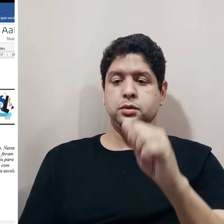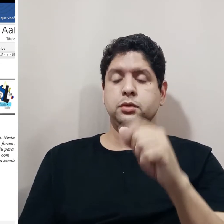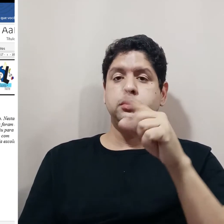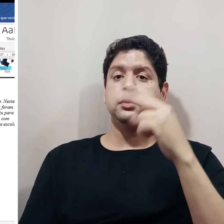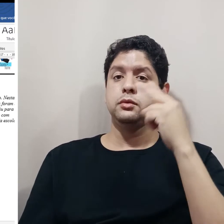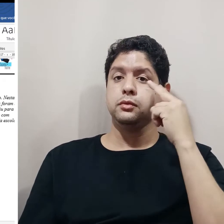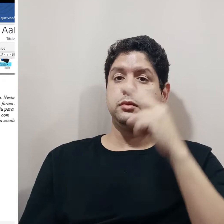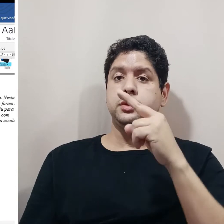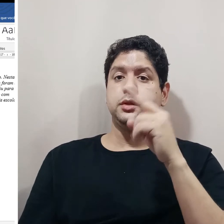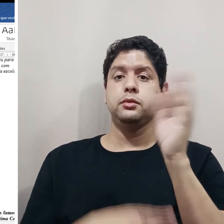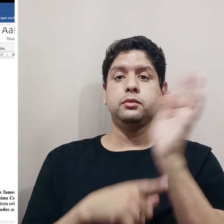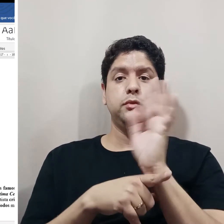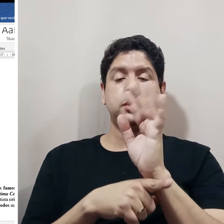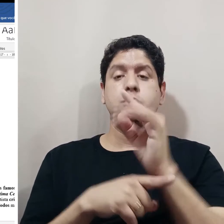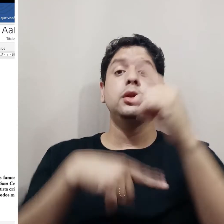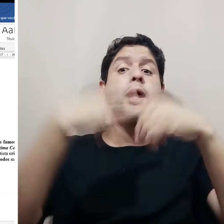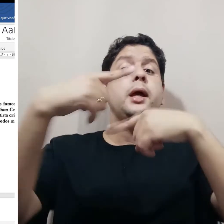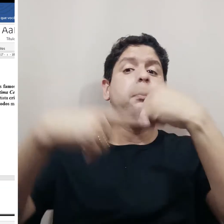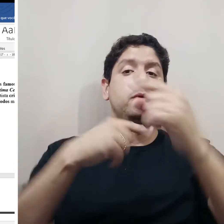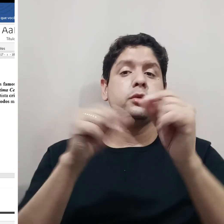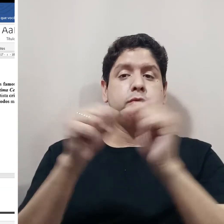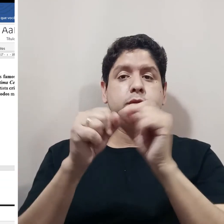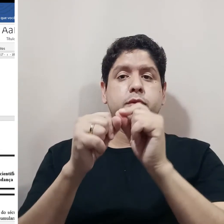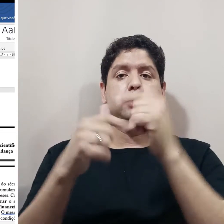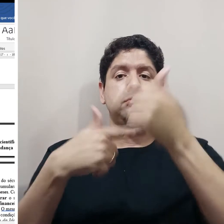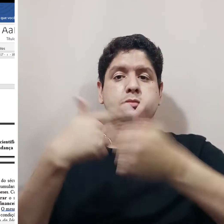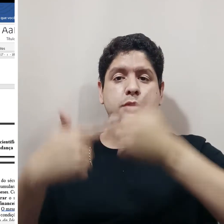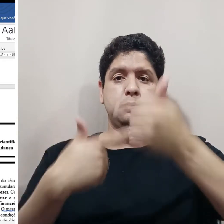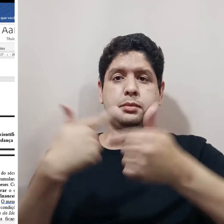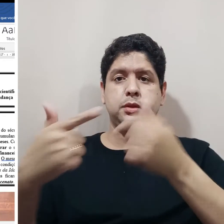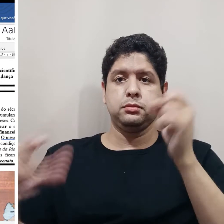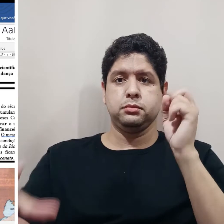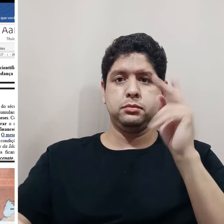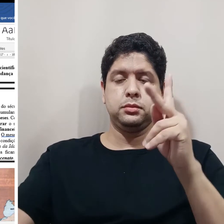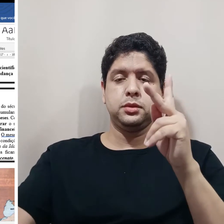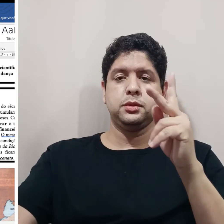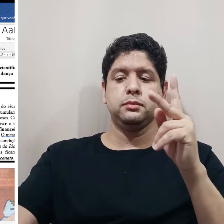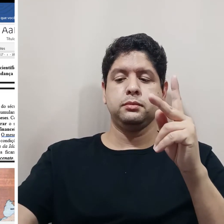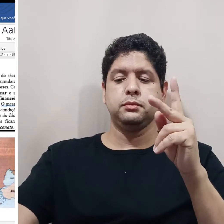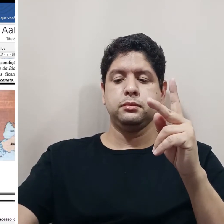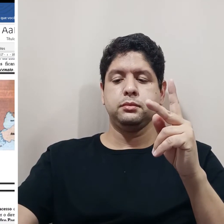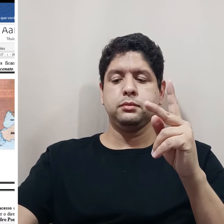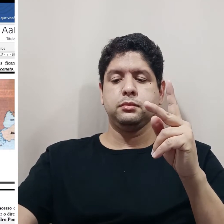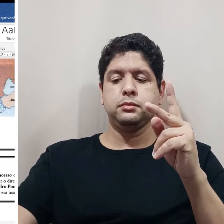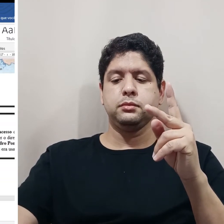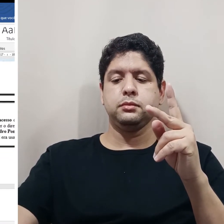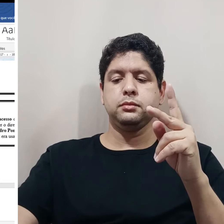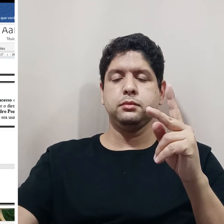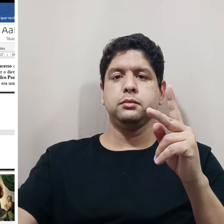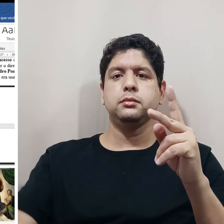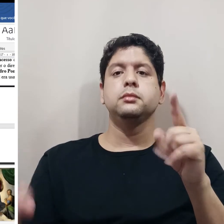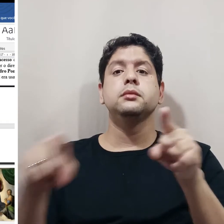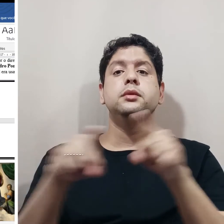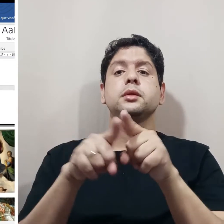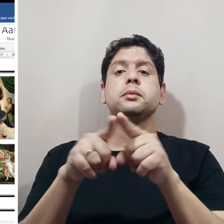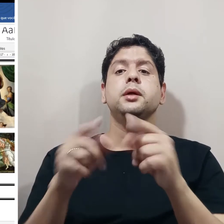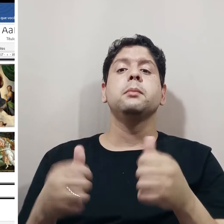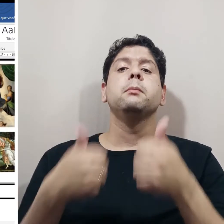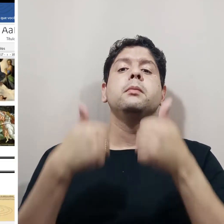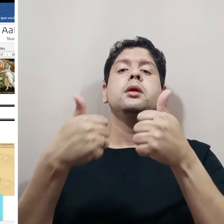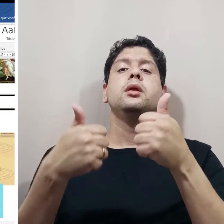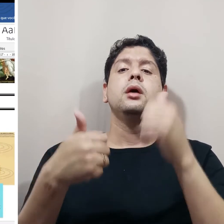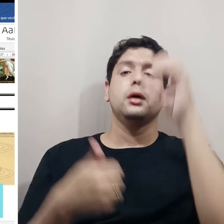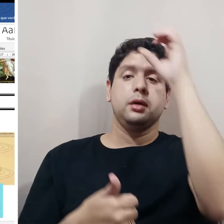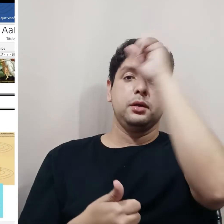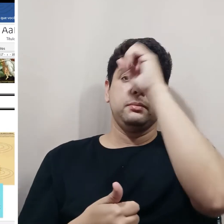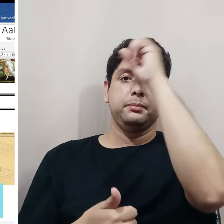da apostila 3. Eu peço a vocês que vocês assistam a esse vídeo somente depois de